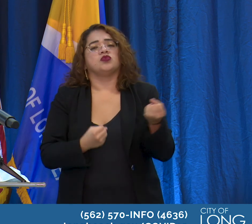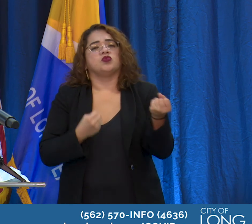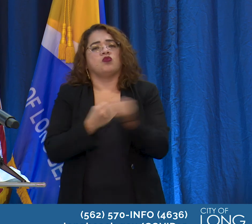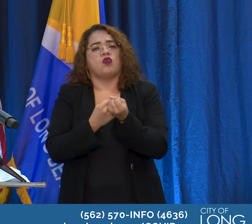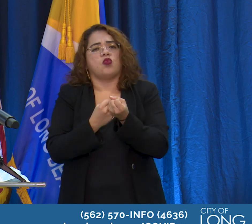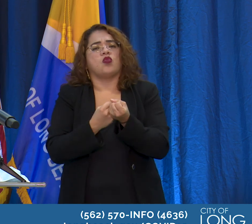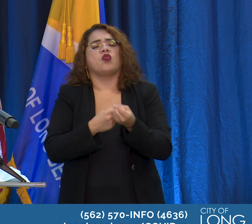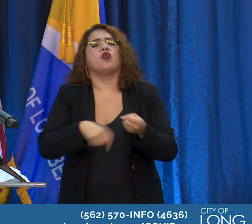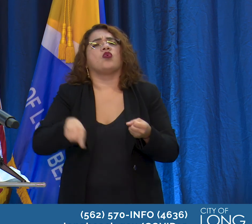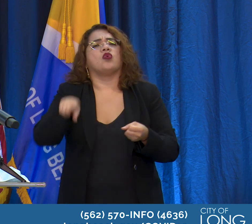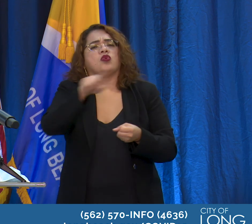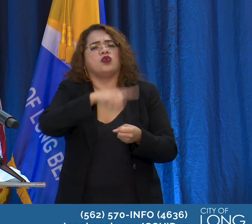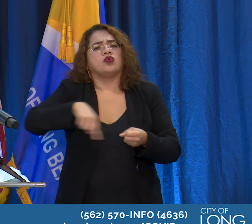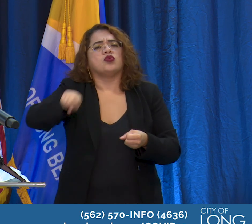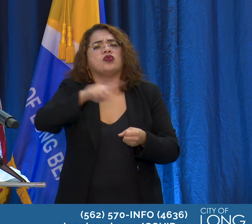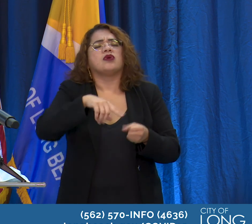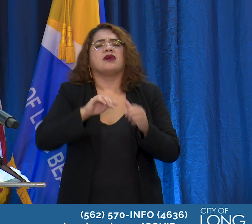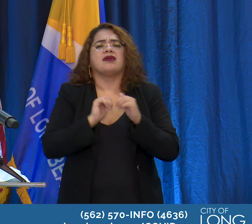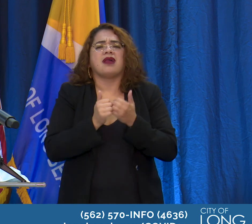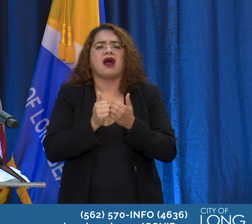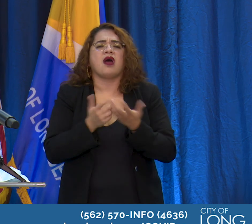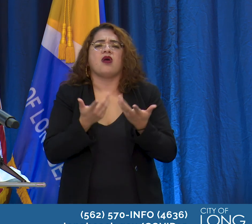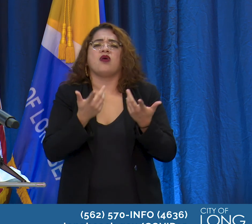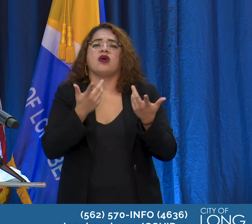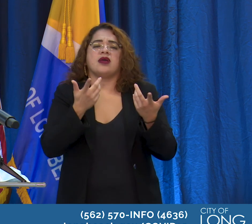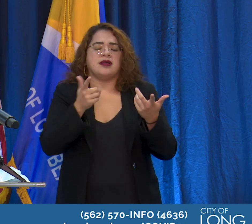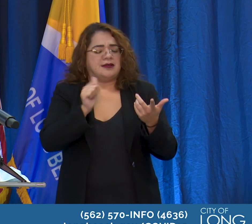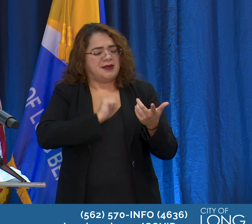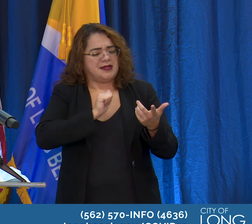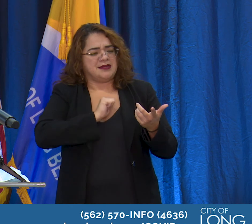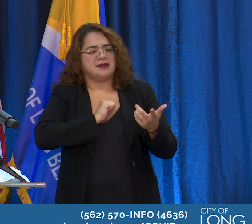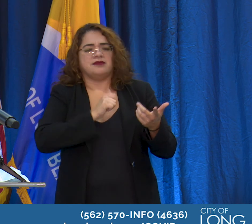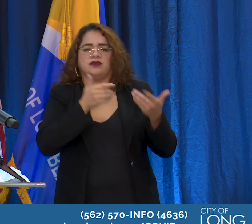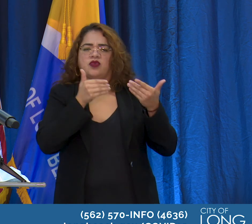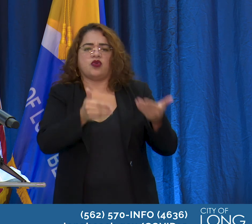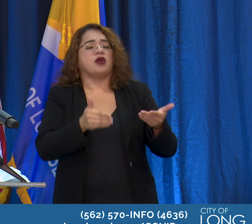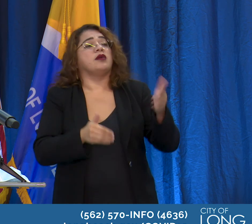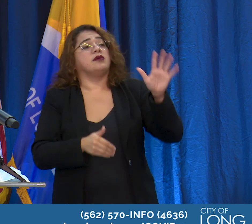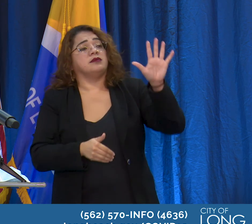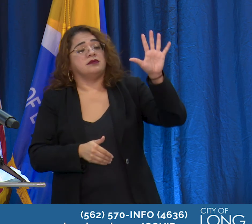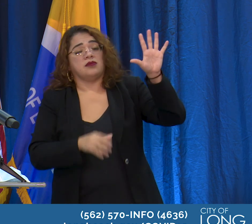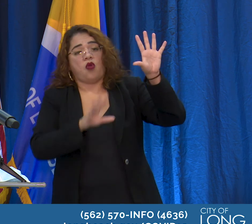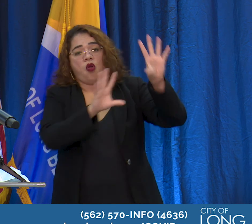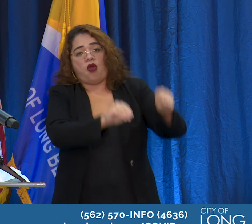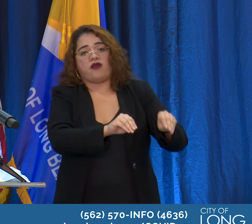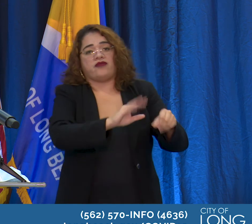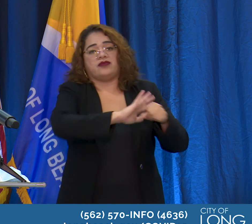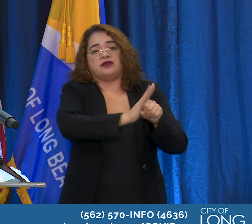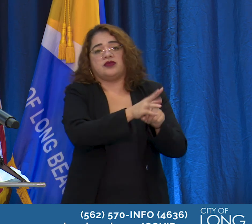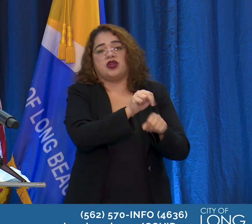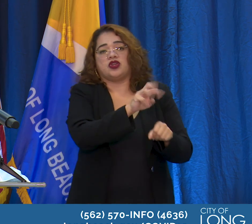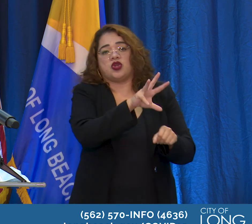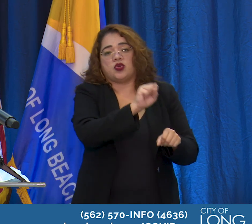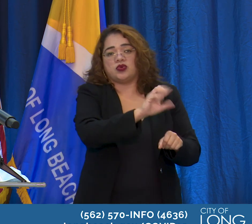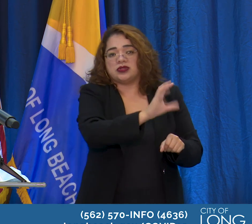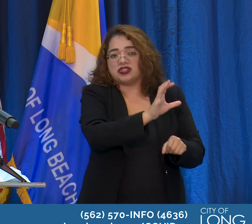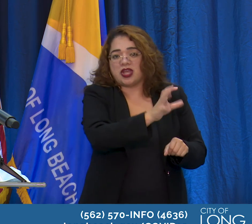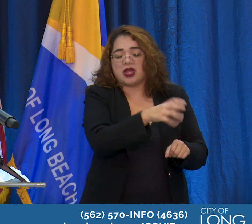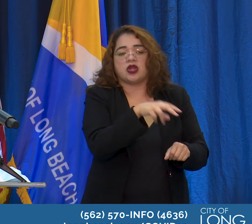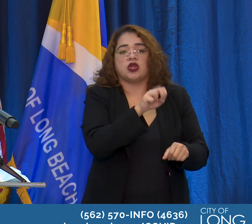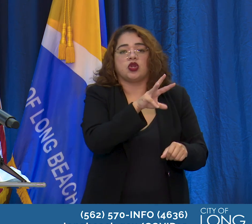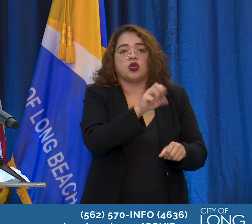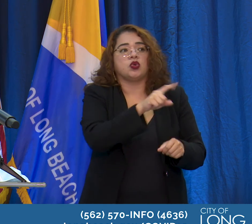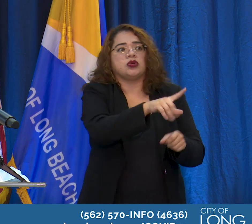al descansar de las noticias. Escuchar demasiado sobre la pandemia también puede resultar